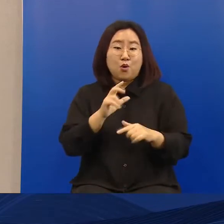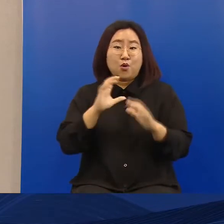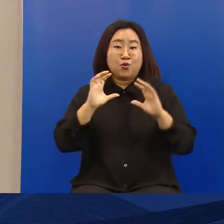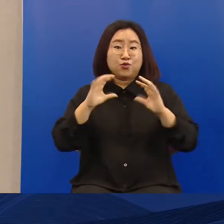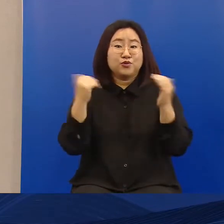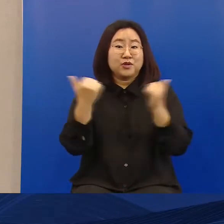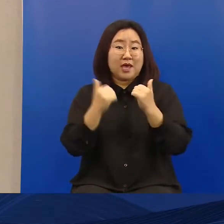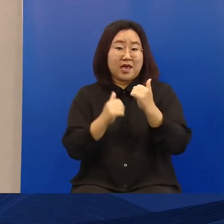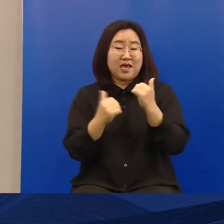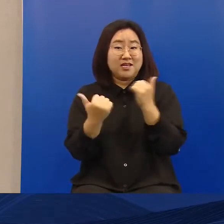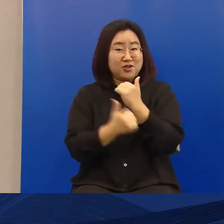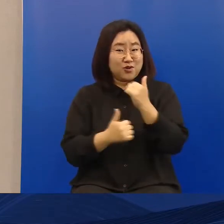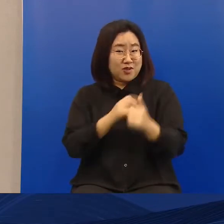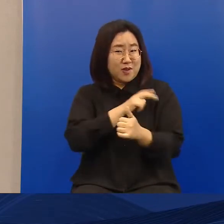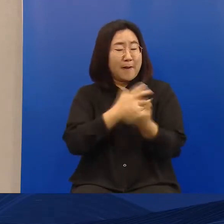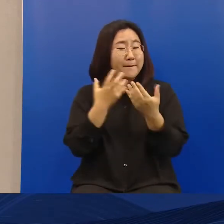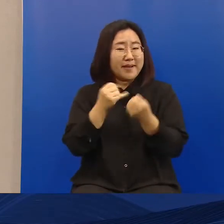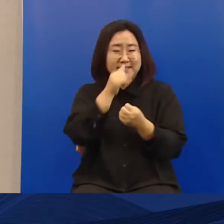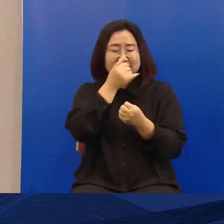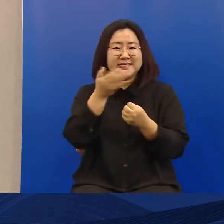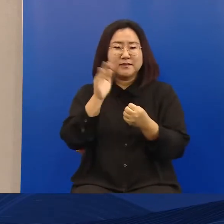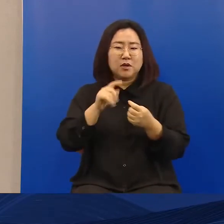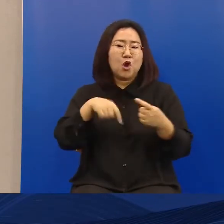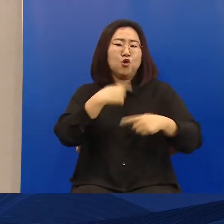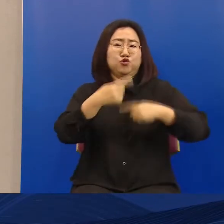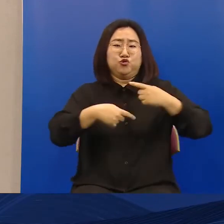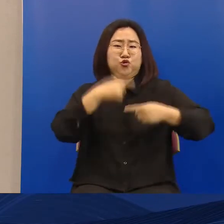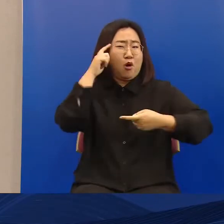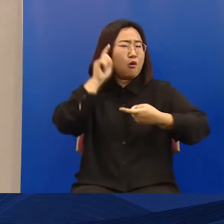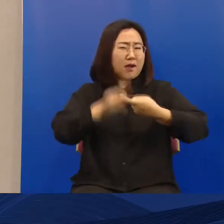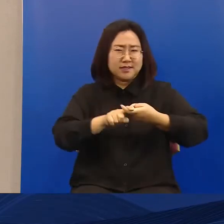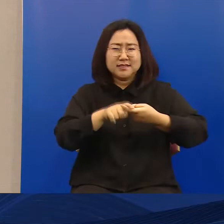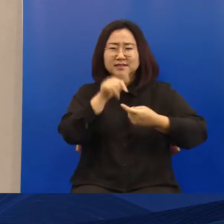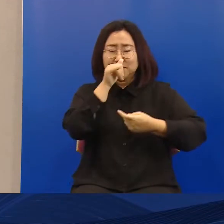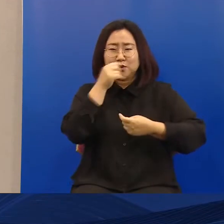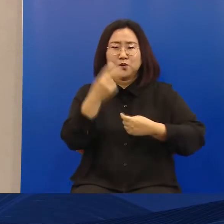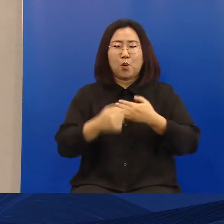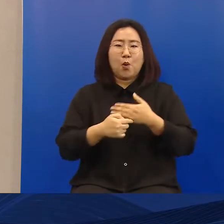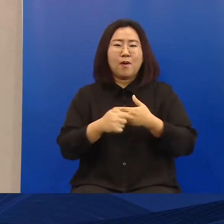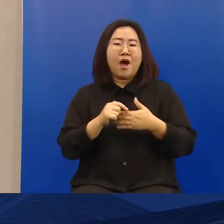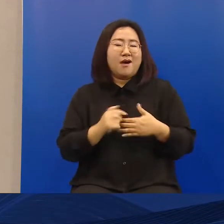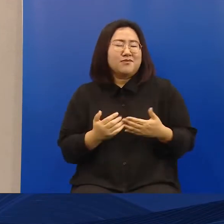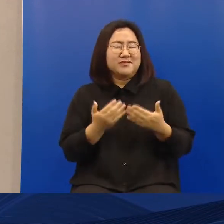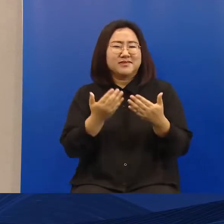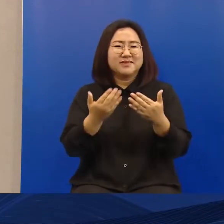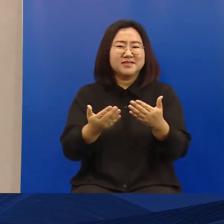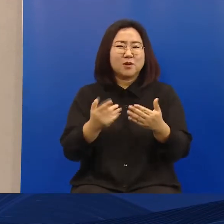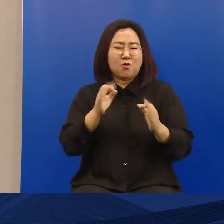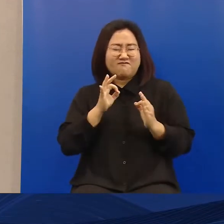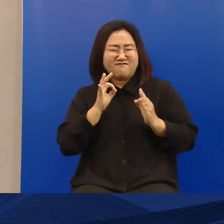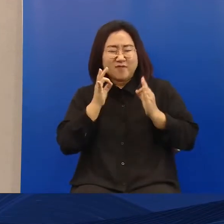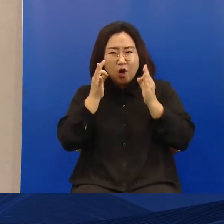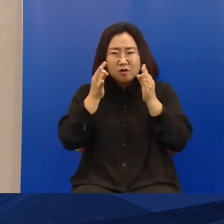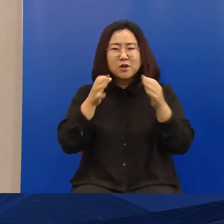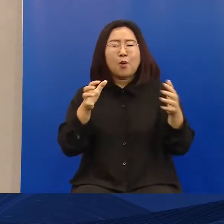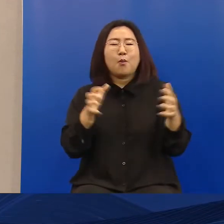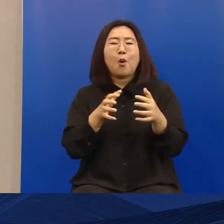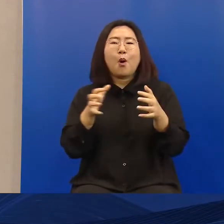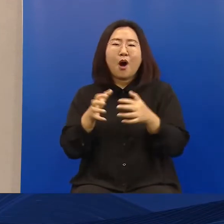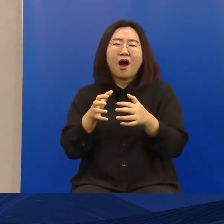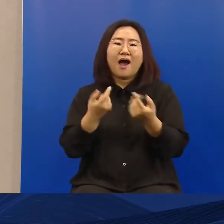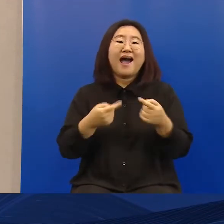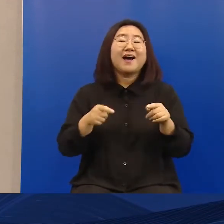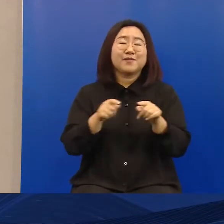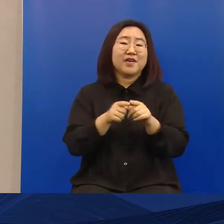계시지만은 이렇게 수어에까지 관심을 가지시고 마음을 들이고 정성을 모아서